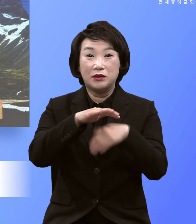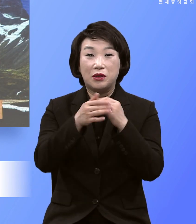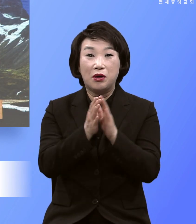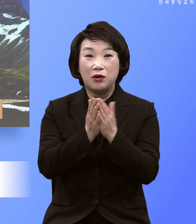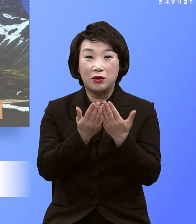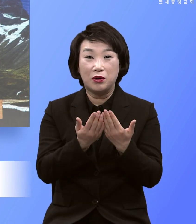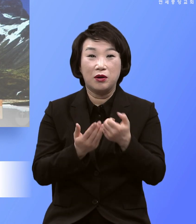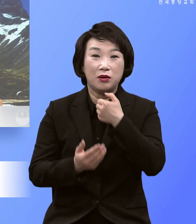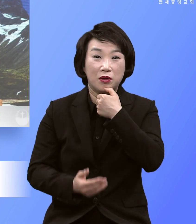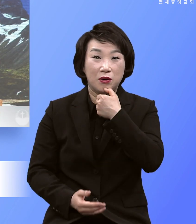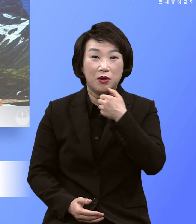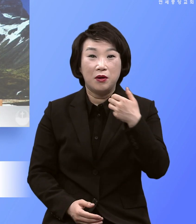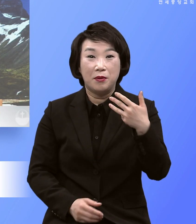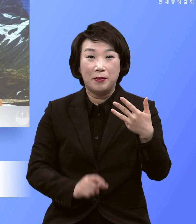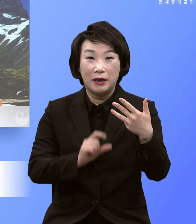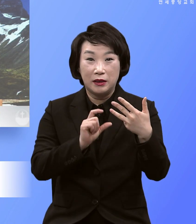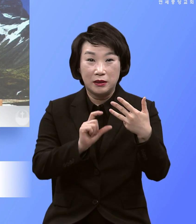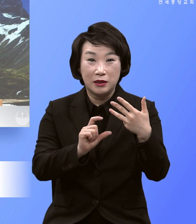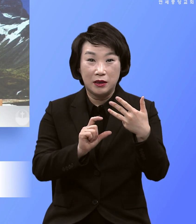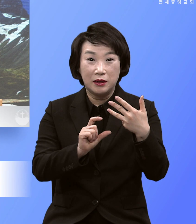로마서 8장